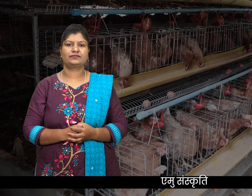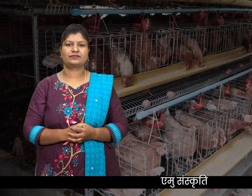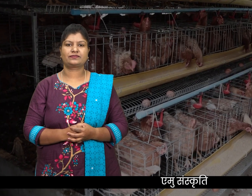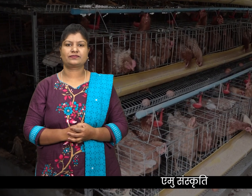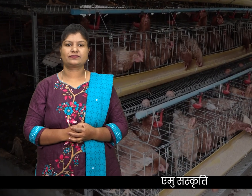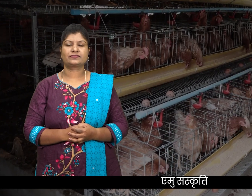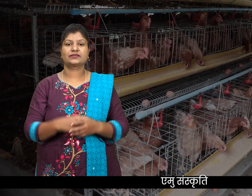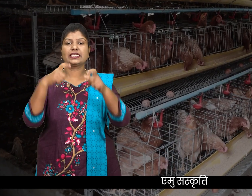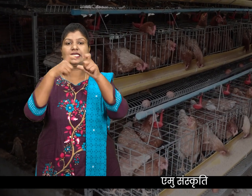एम्यूकल्चर